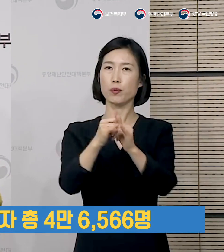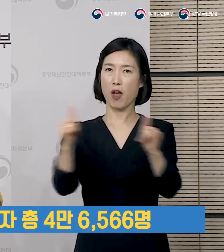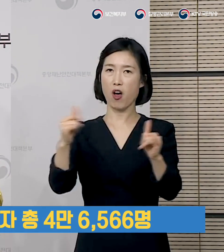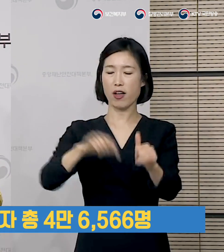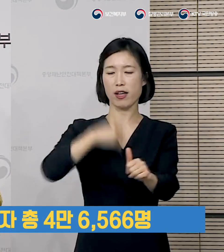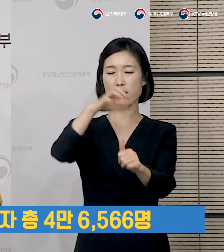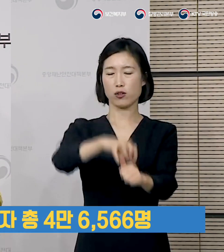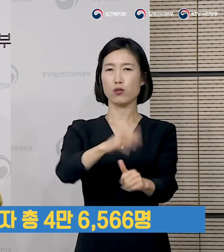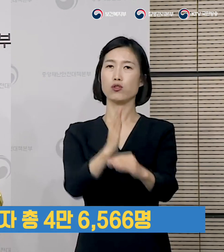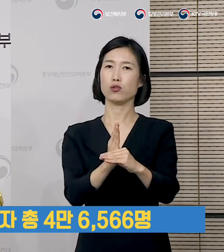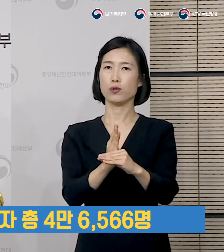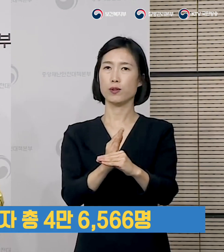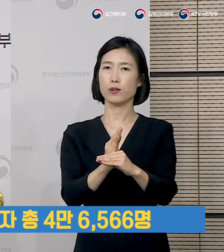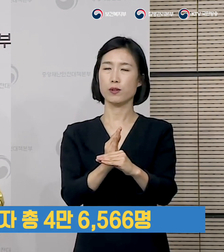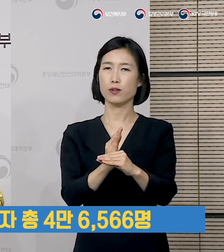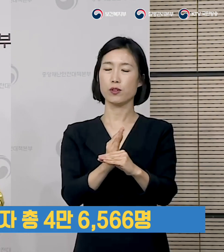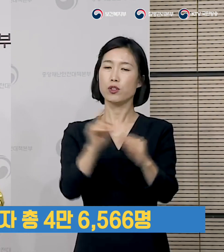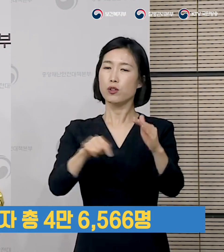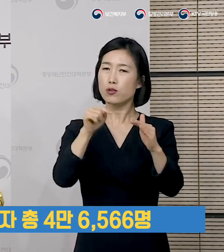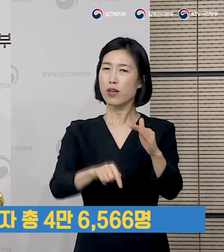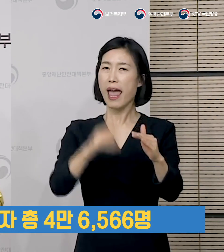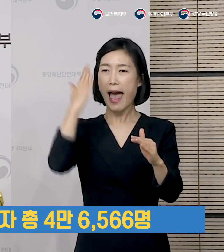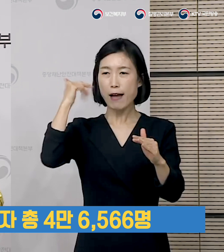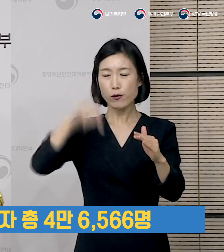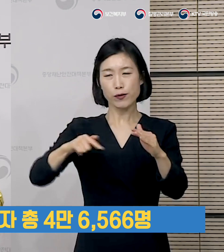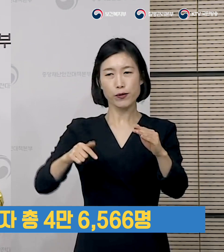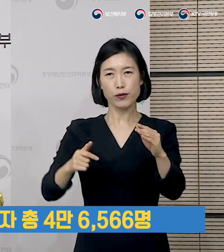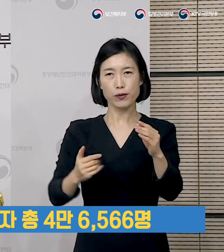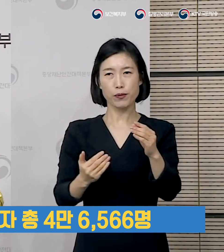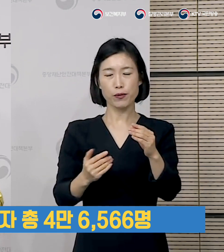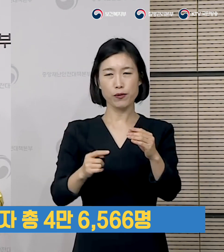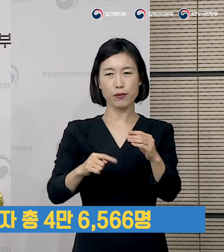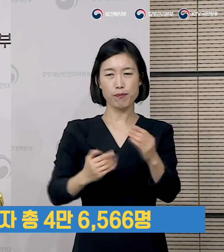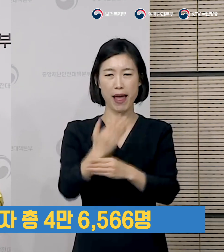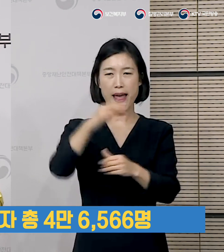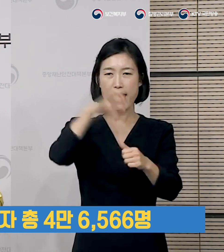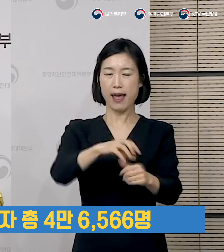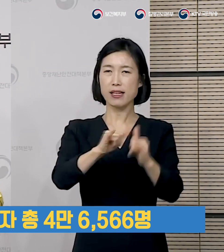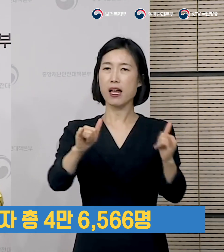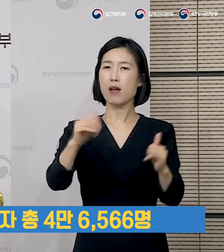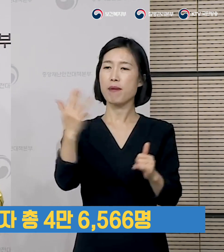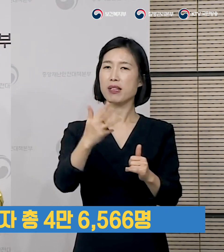46,566명이 자가격리 중에 있고요. 이 중에서 국내 발생 자가격리자는